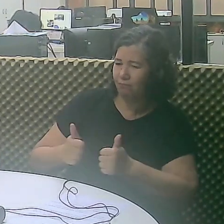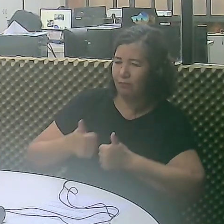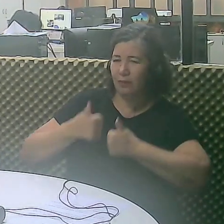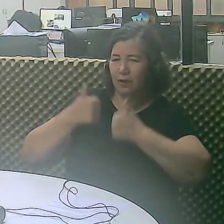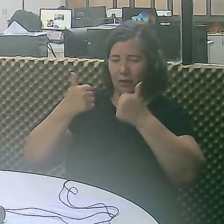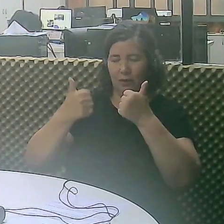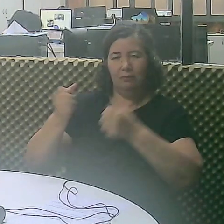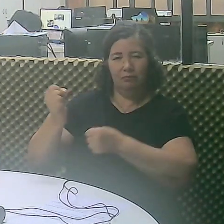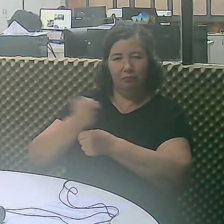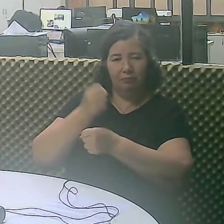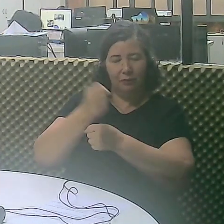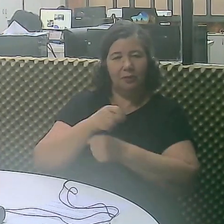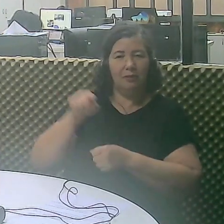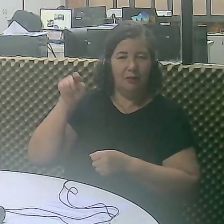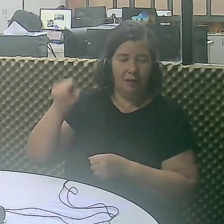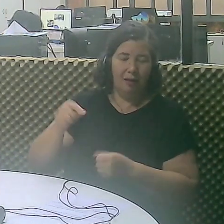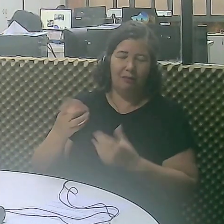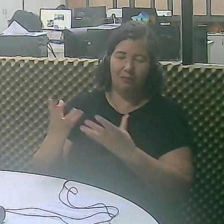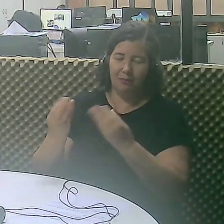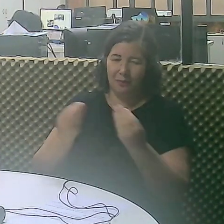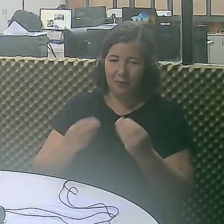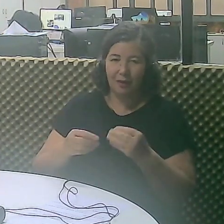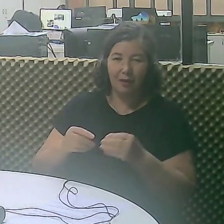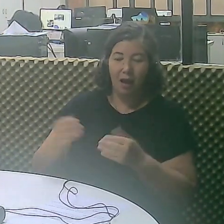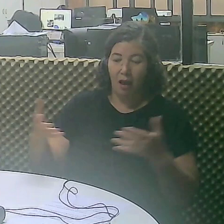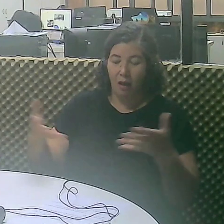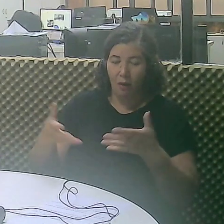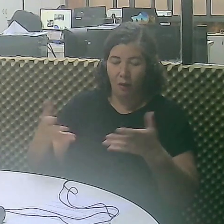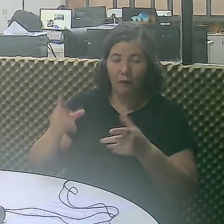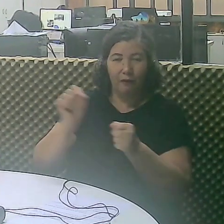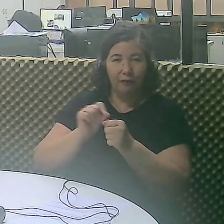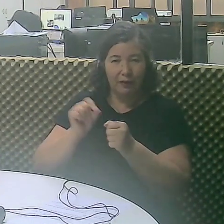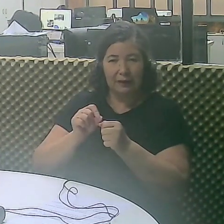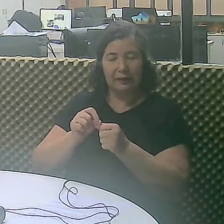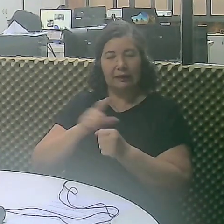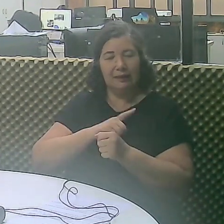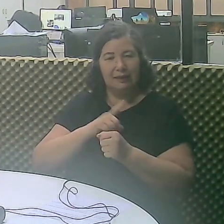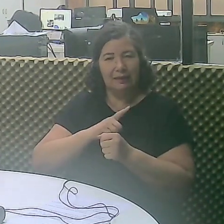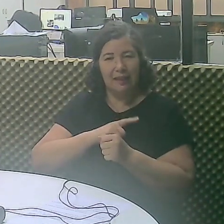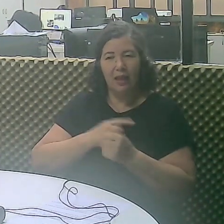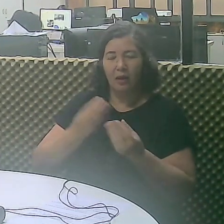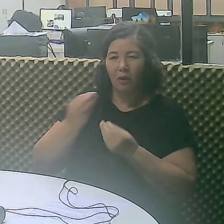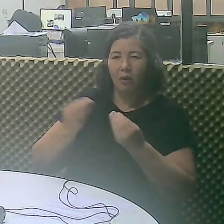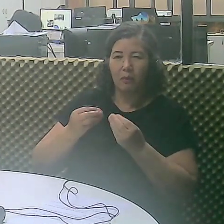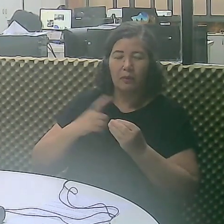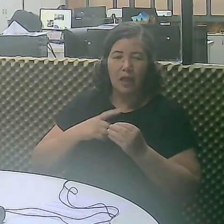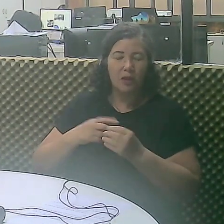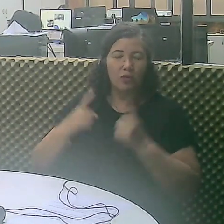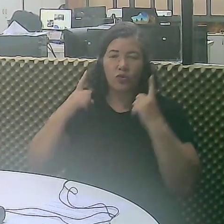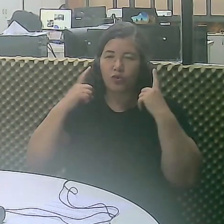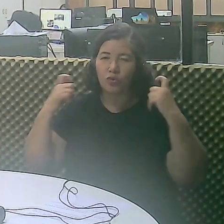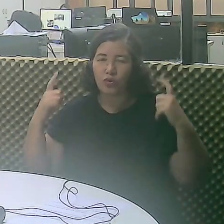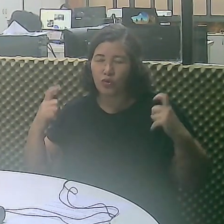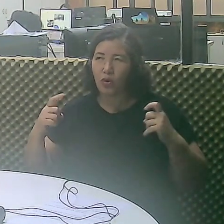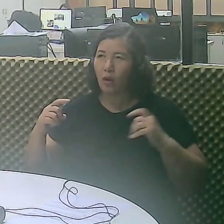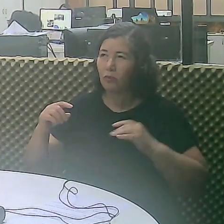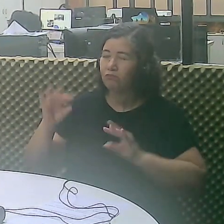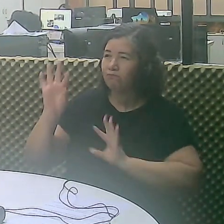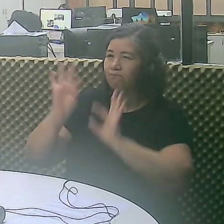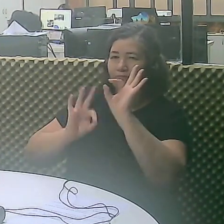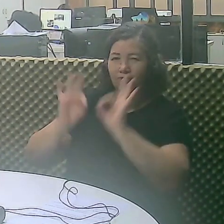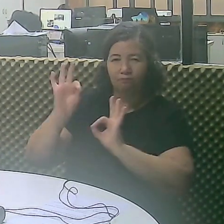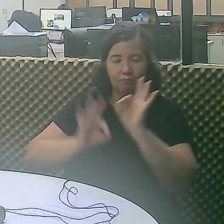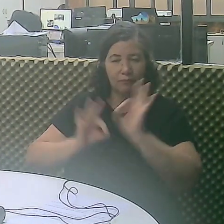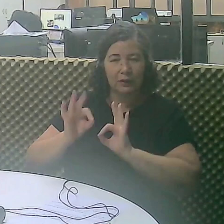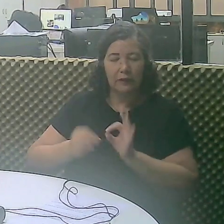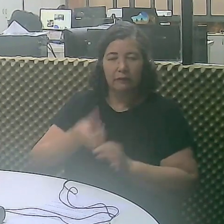são realizadas no local. Dentre as mais recentes estão os serviços de revestimento termoacústico e impermeabilização dos